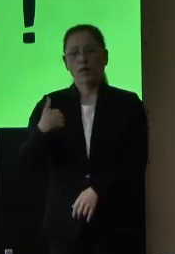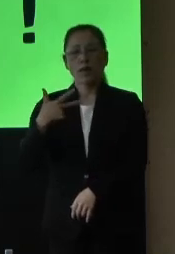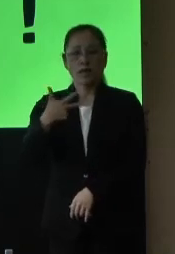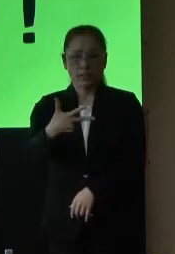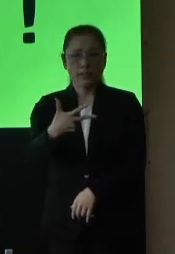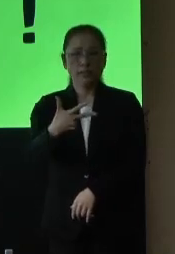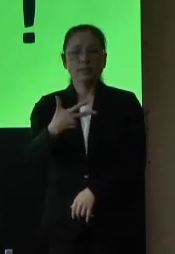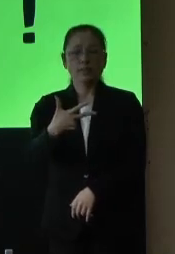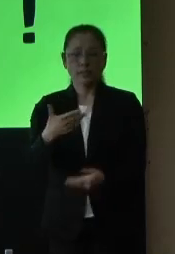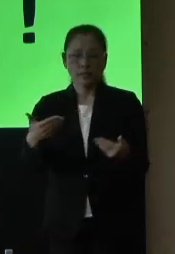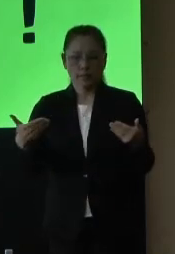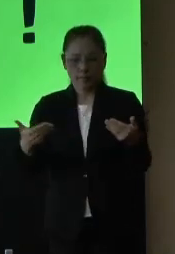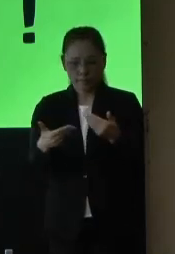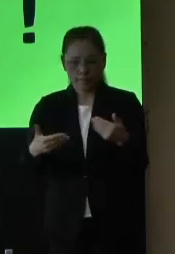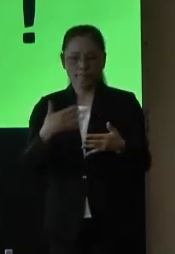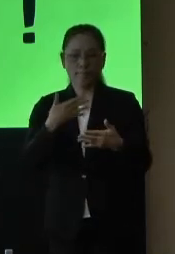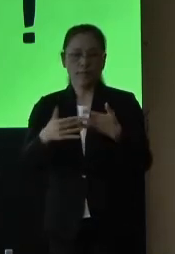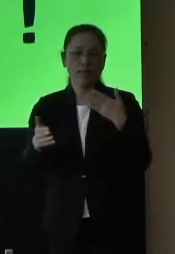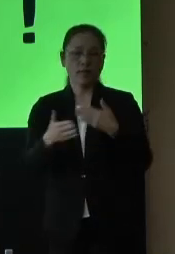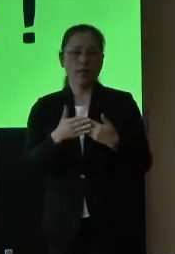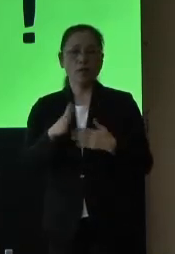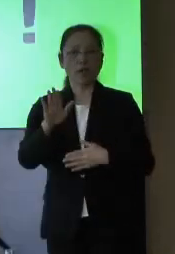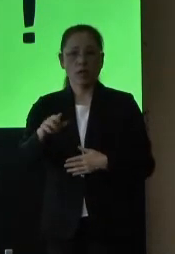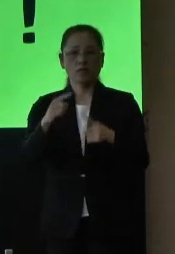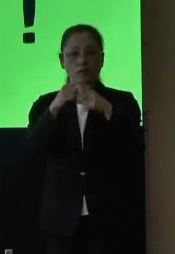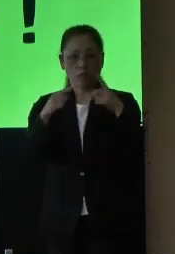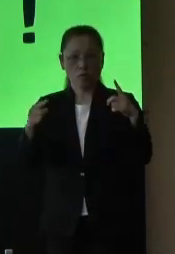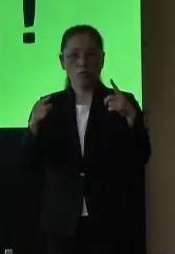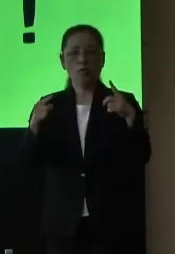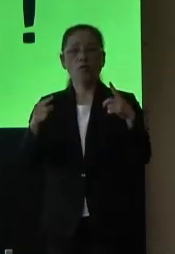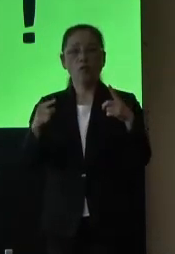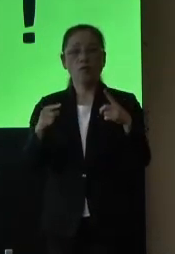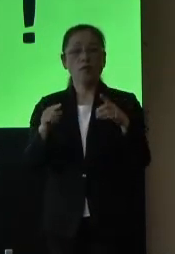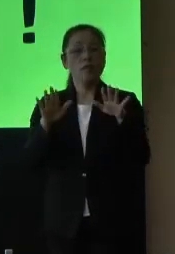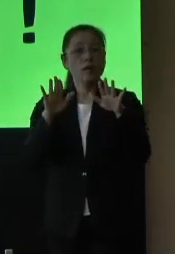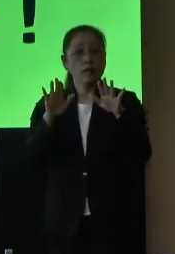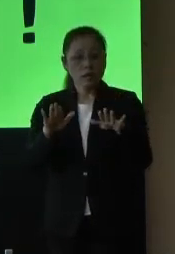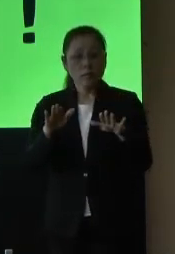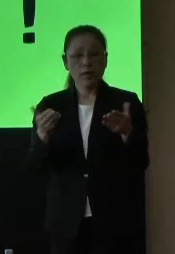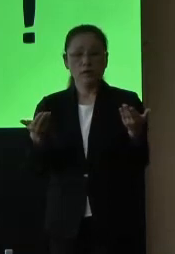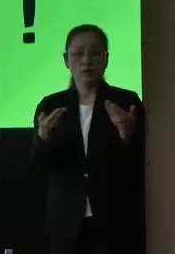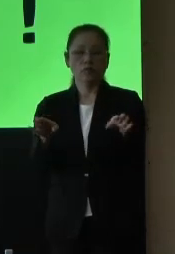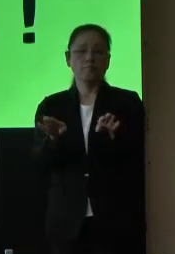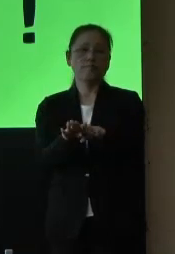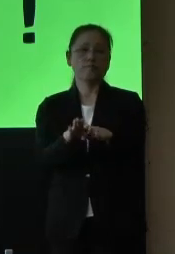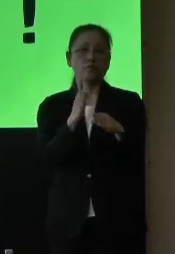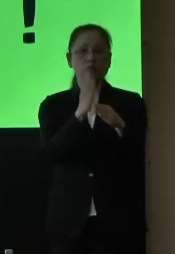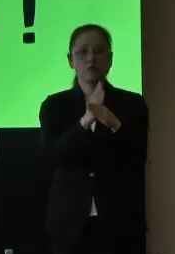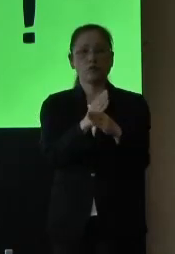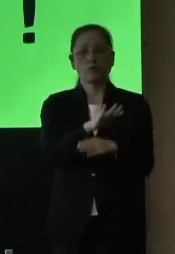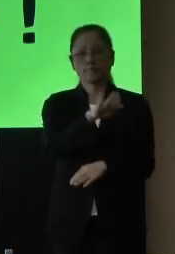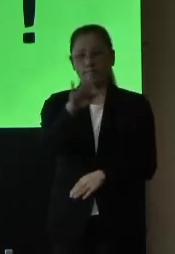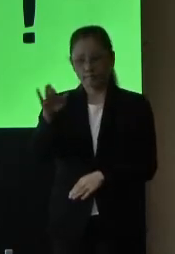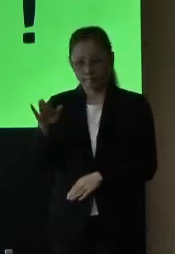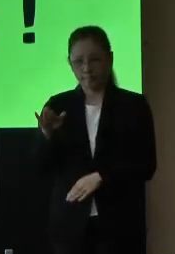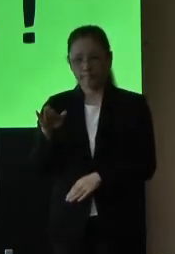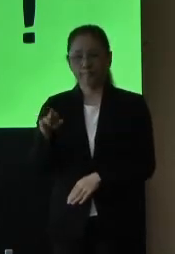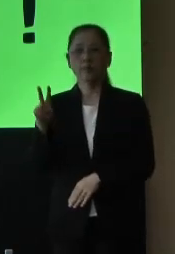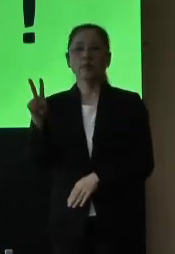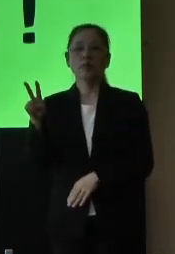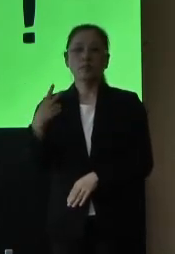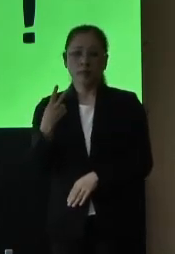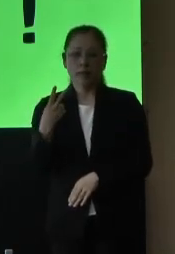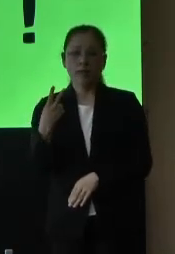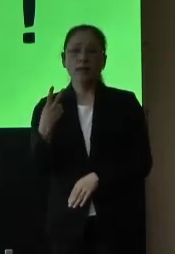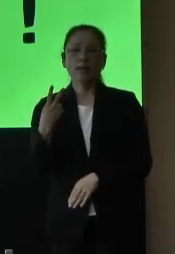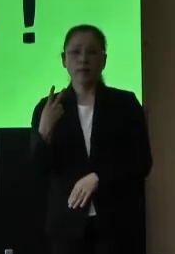として働いた経験のある方で現在休職中の方、あるいは看護